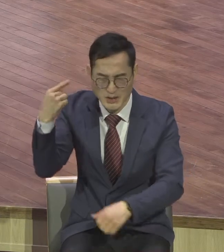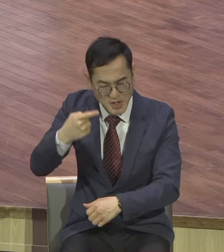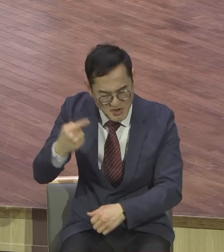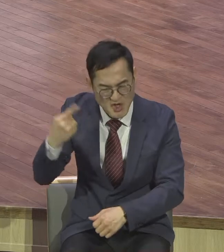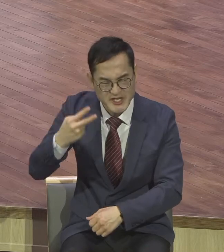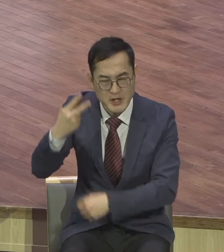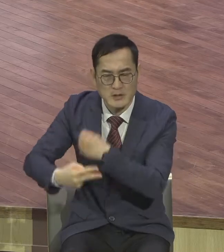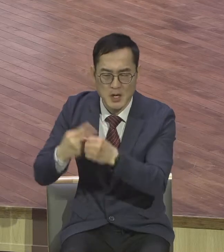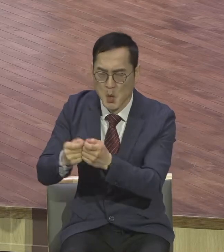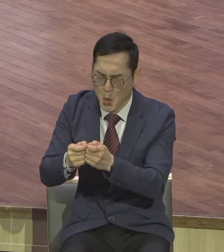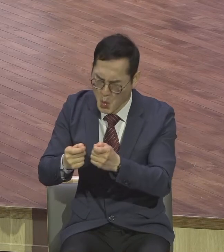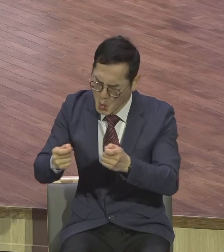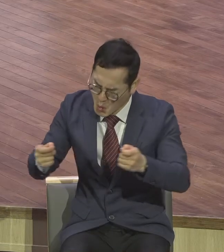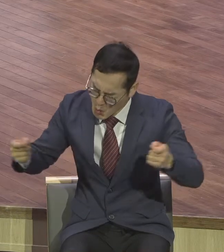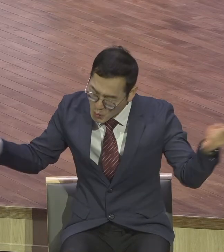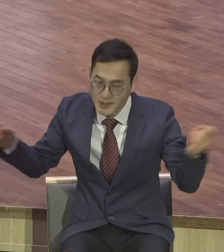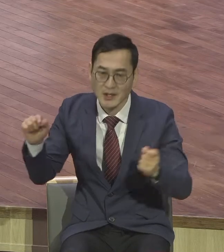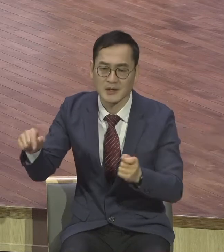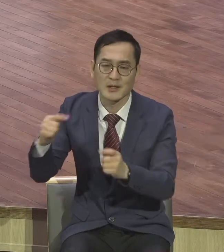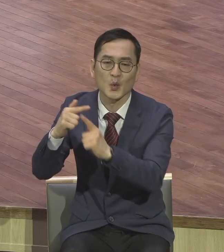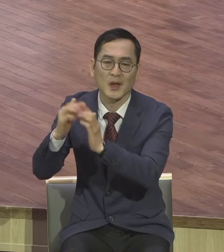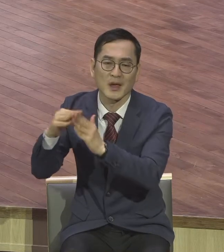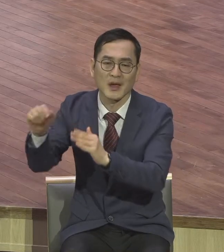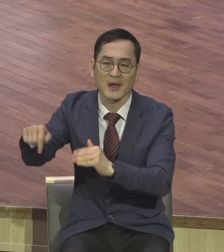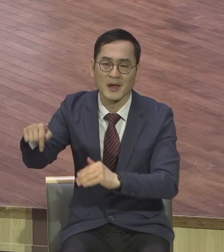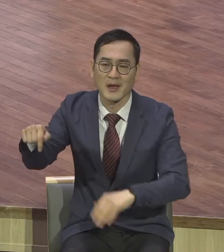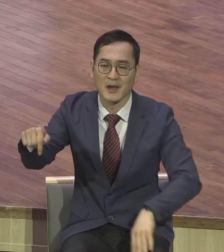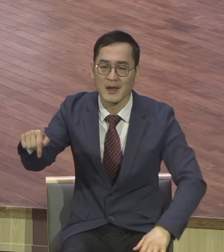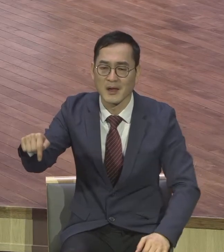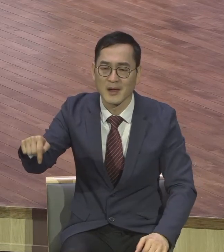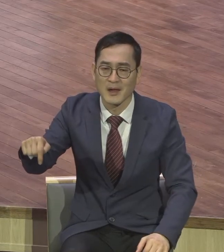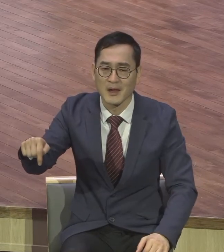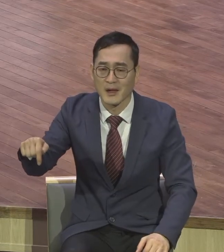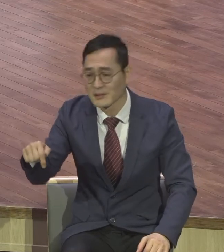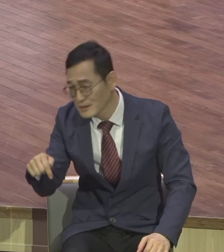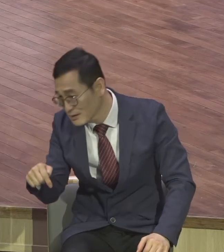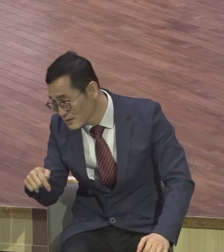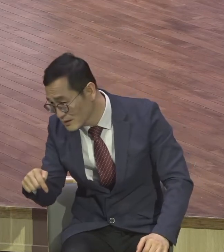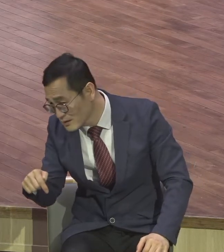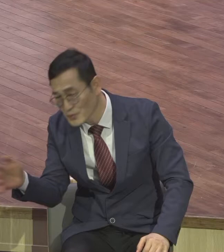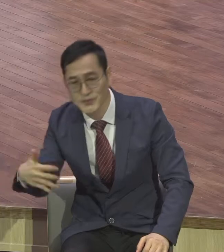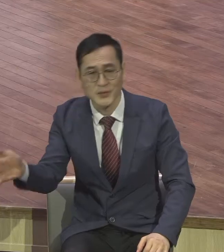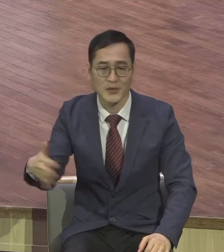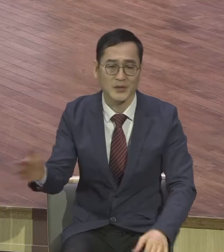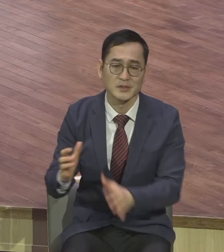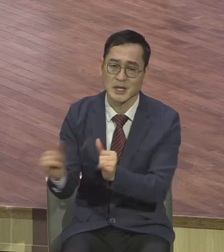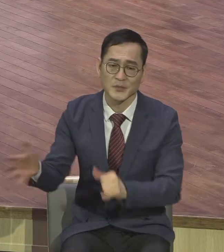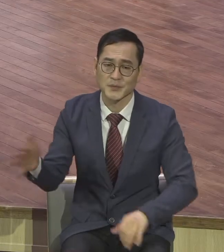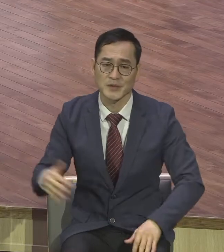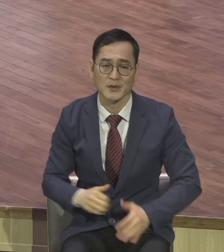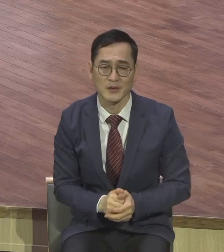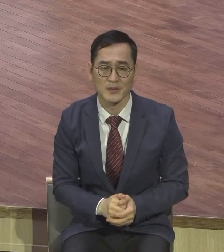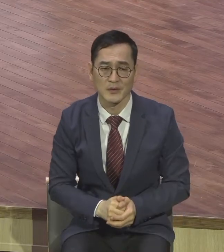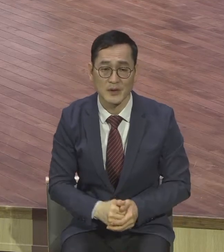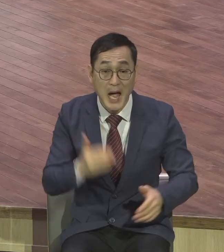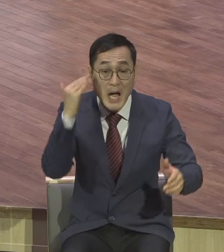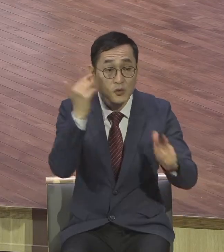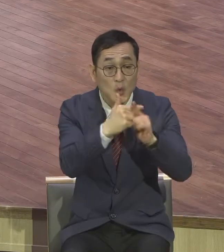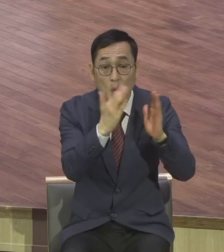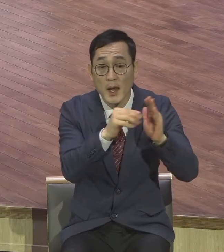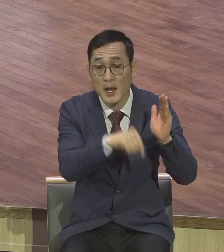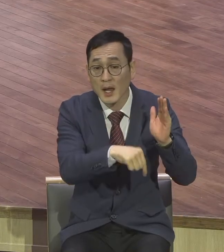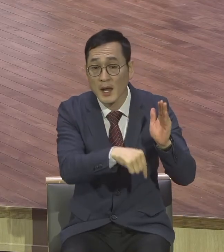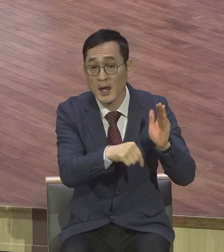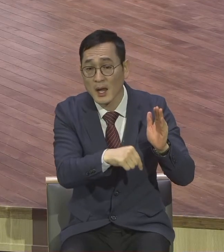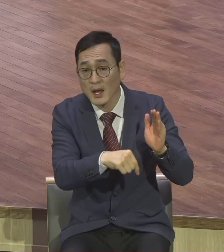년 시대의 교회들 어마어마하게 지어가지고 교회 나온 것도 없어요. 미국도 마찬가지로 흘러가. 한국도 지금 오래된 교회들 뭐 그냥